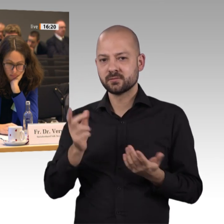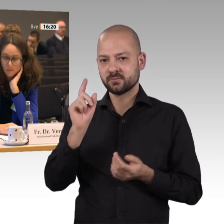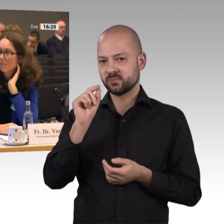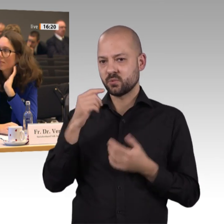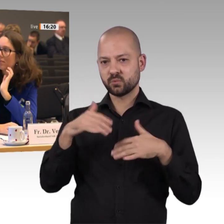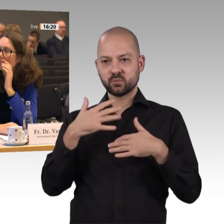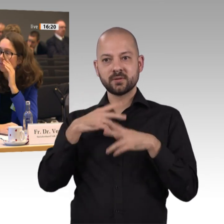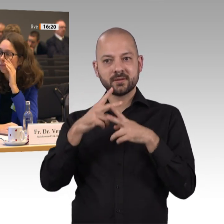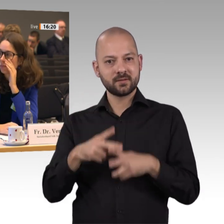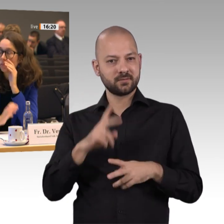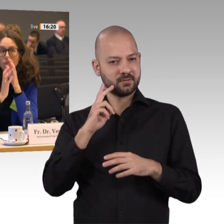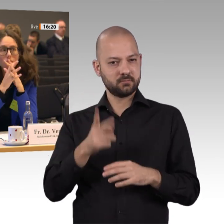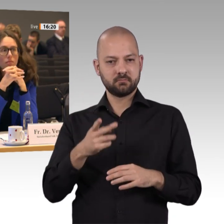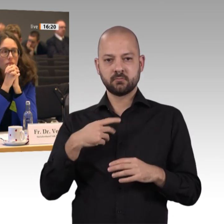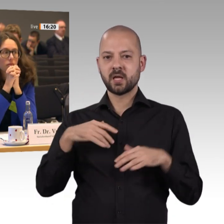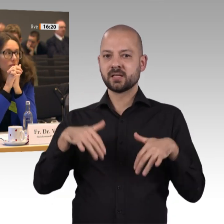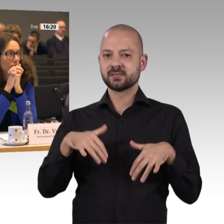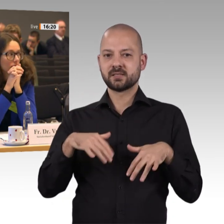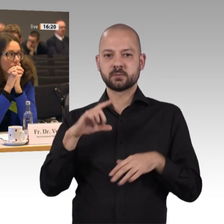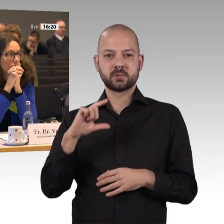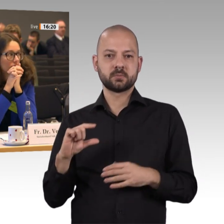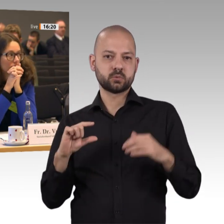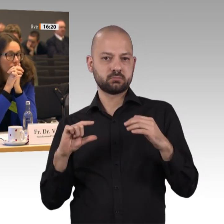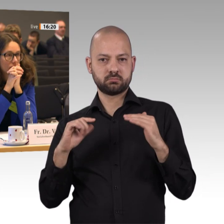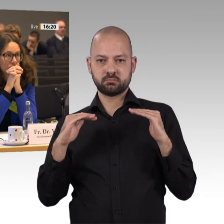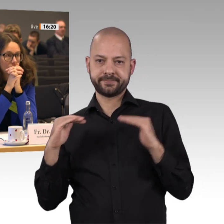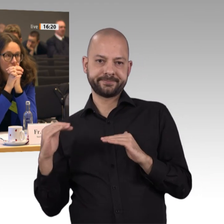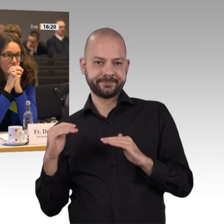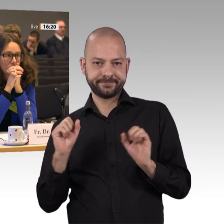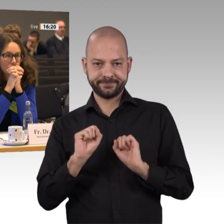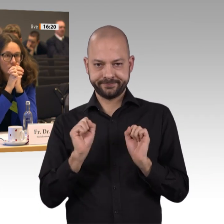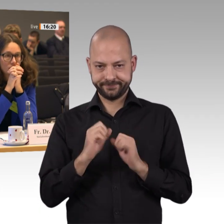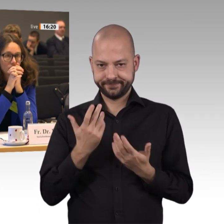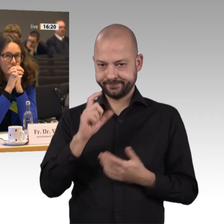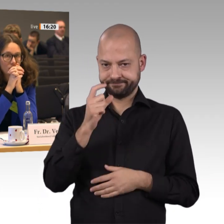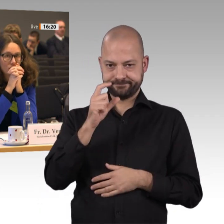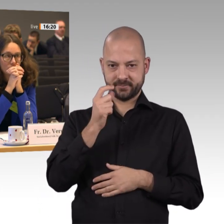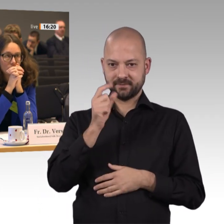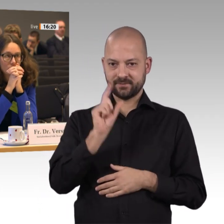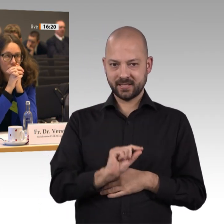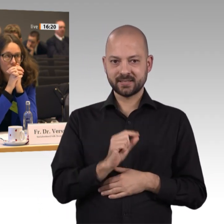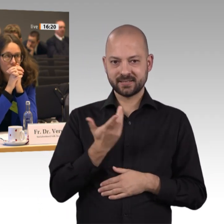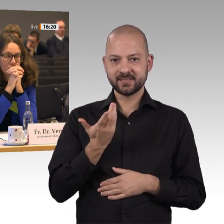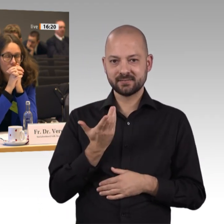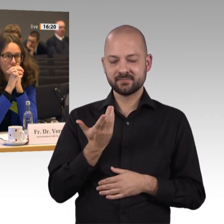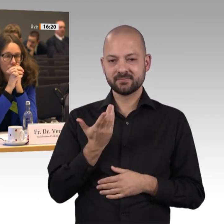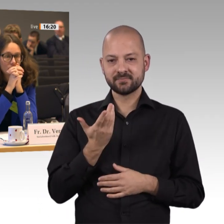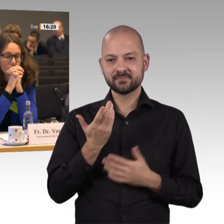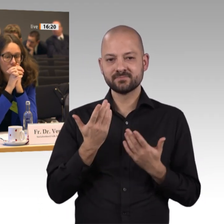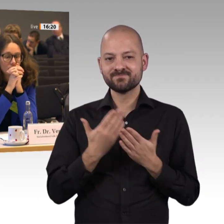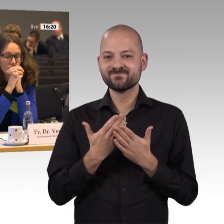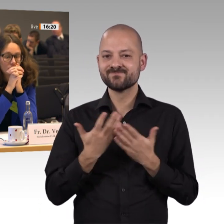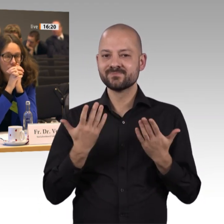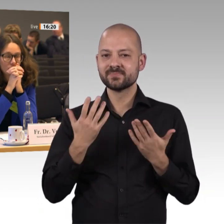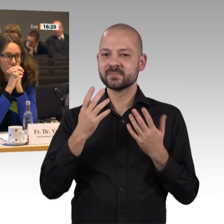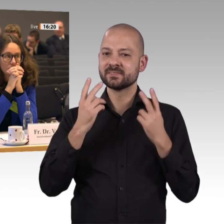dann leihweise sich sozusagen das als Vorschuss zahlen lassen und dann in zukünftigen Zahlungen abstottern, was aber bedeutet, dass sie sozusagen an ihrem